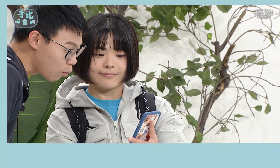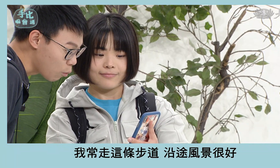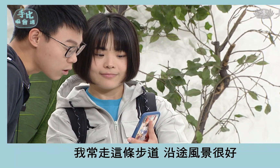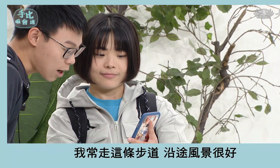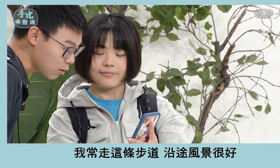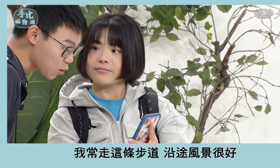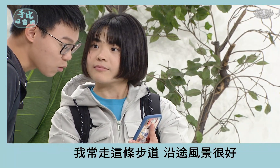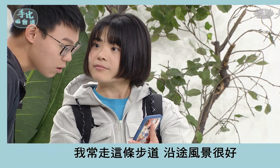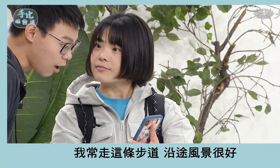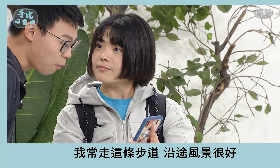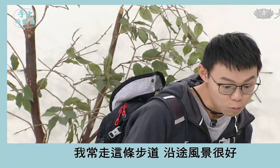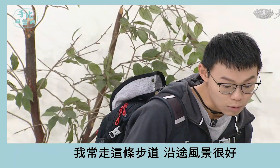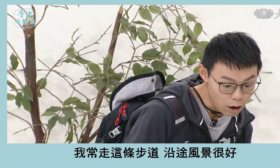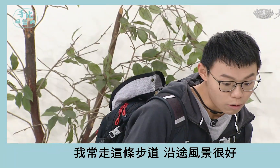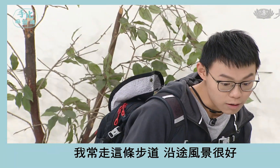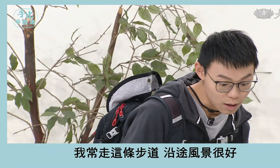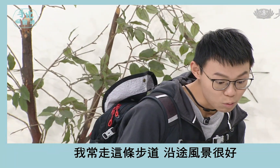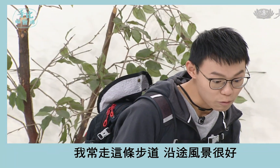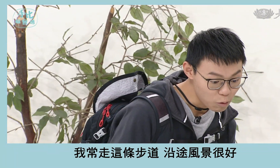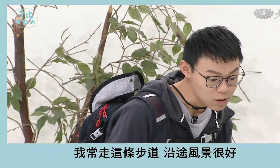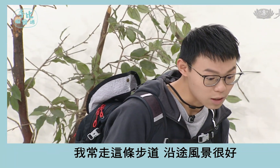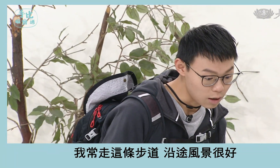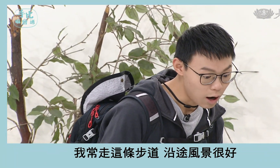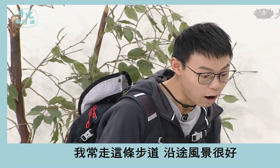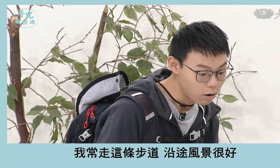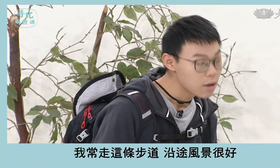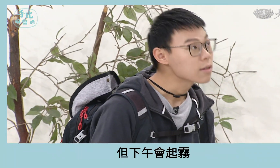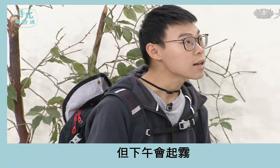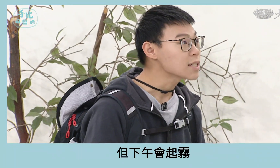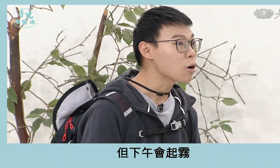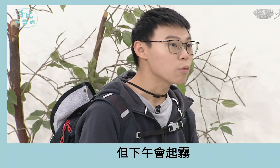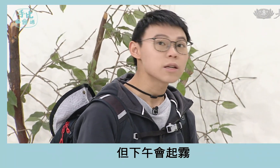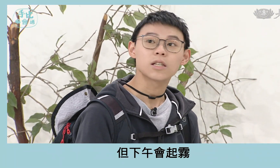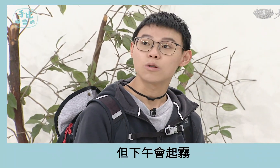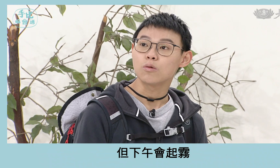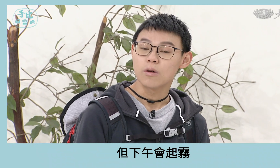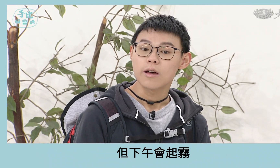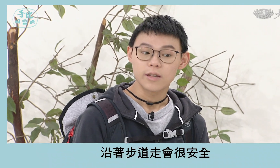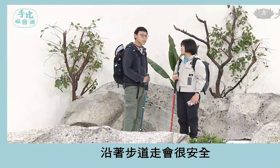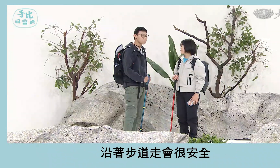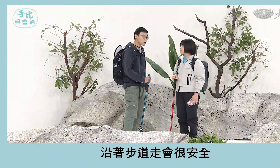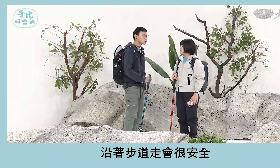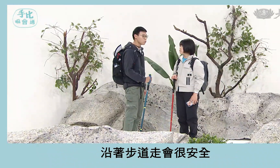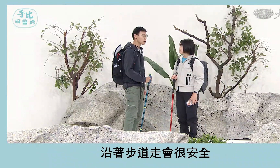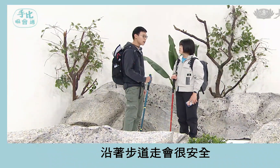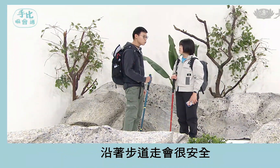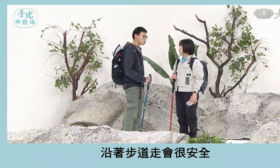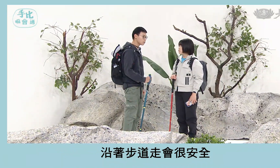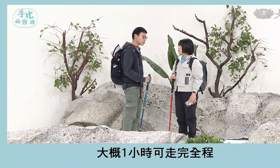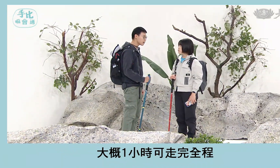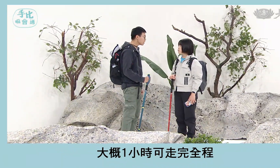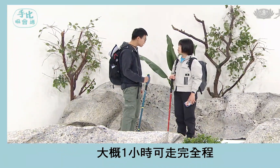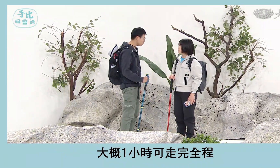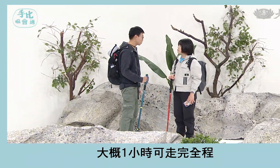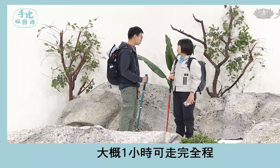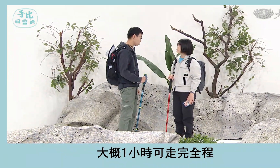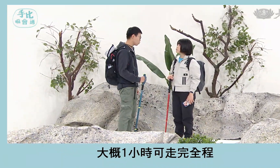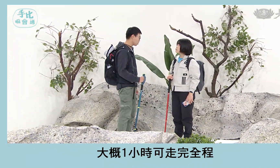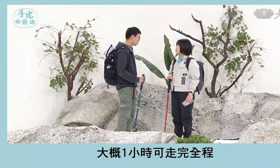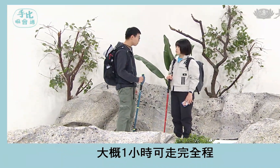我常走这条步道，沿途风景很好，但下午会起雾，沿着步道走会很安全，大概一小时可走完全程。